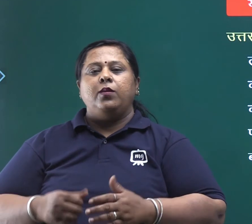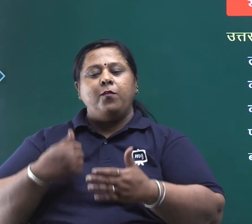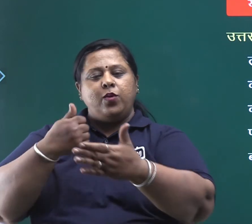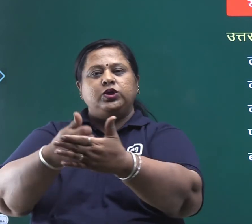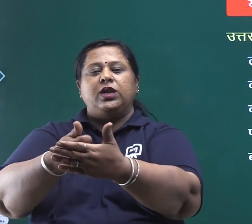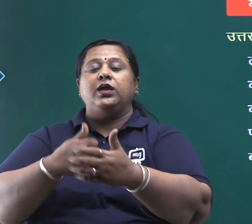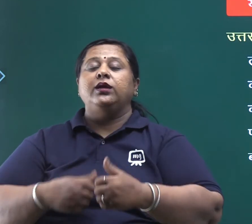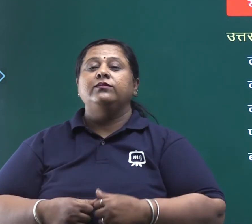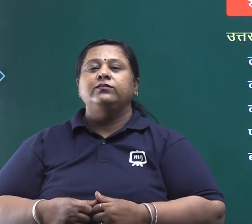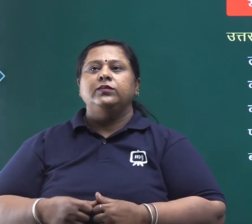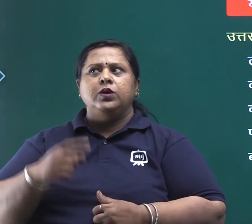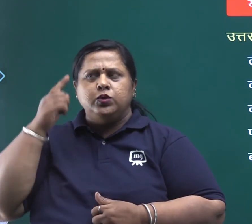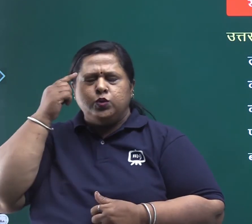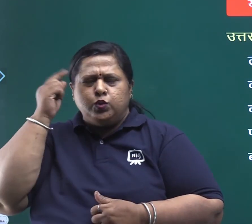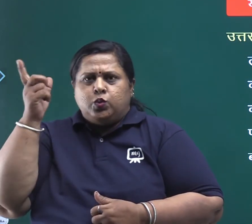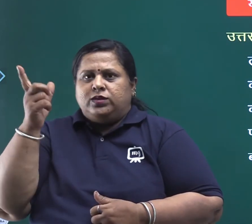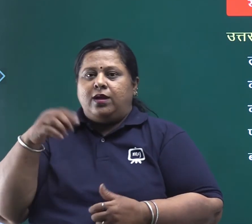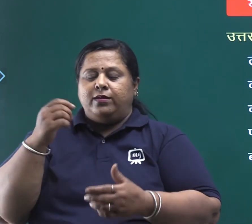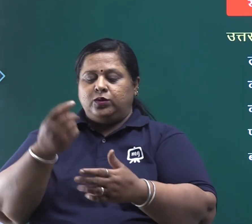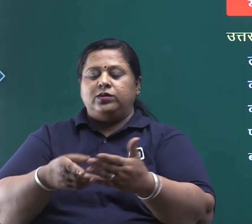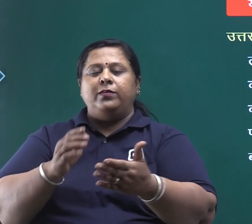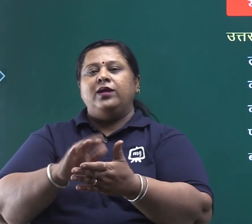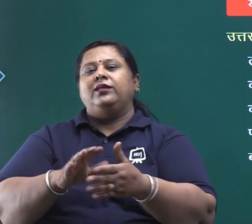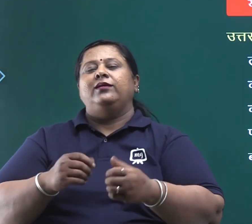पहुंचाने की योजना बनाते हैं।